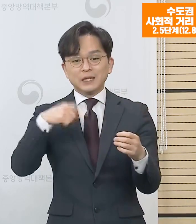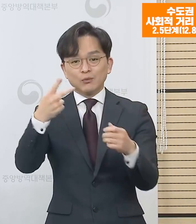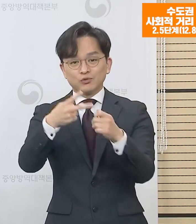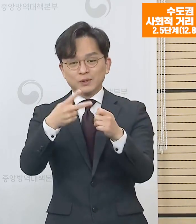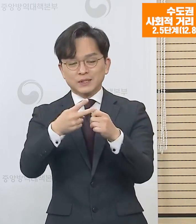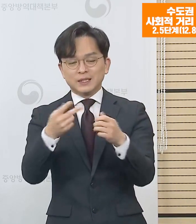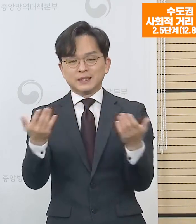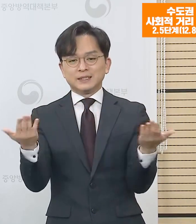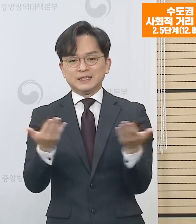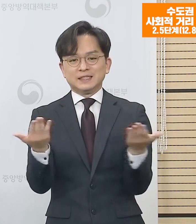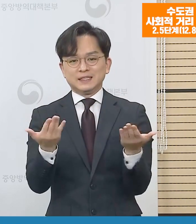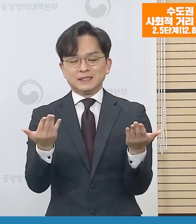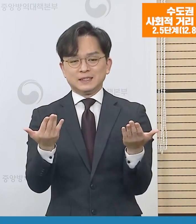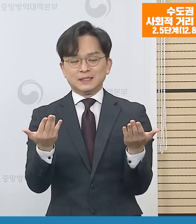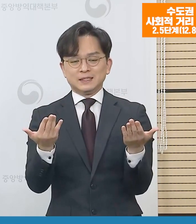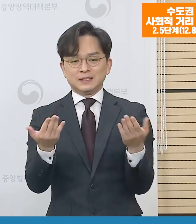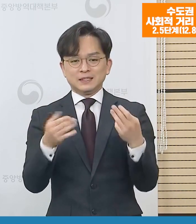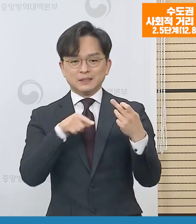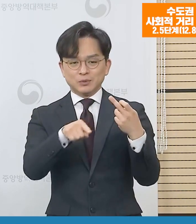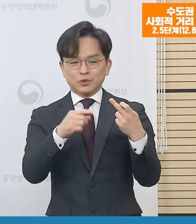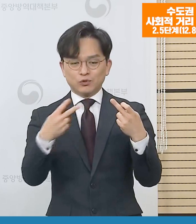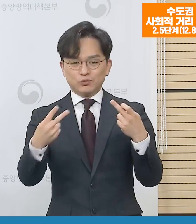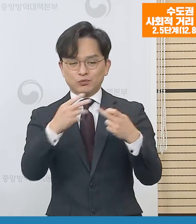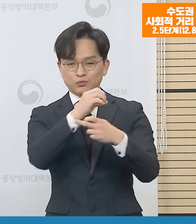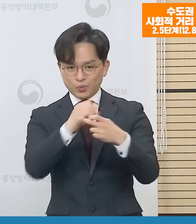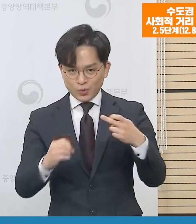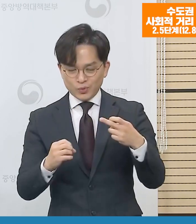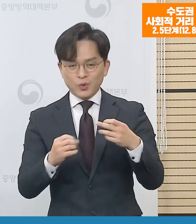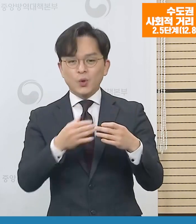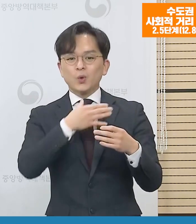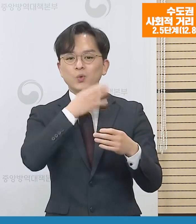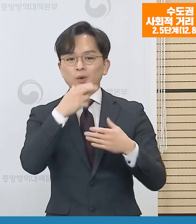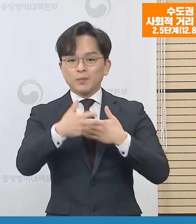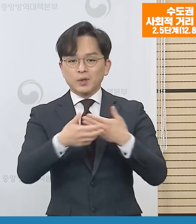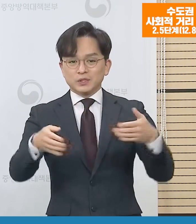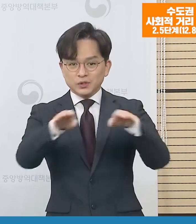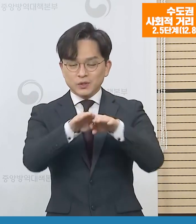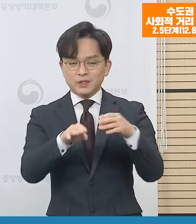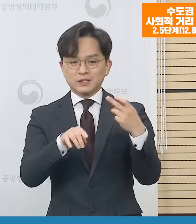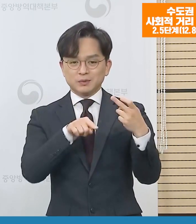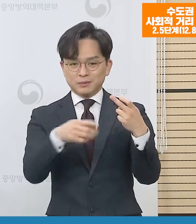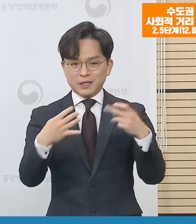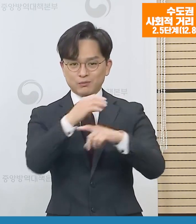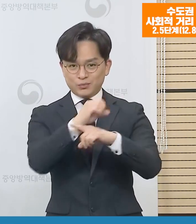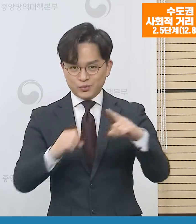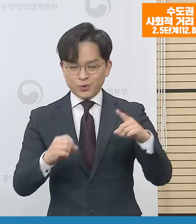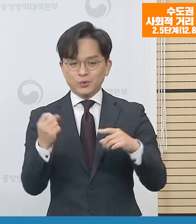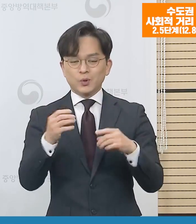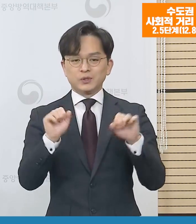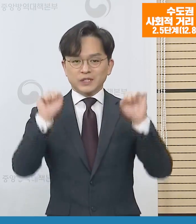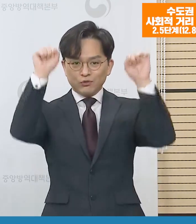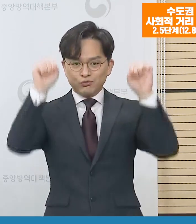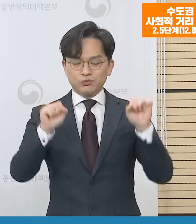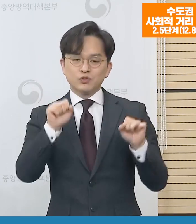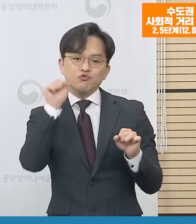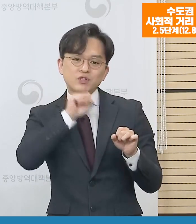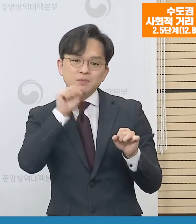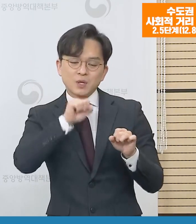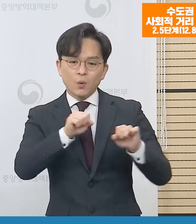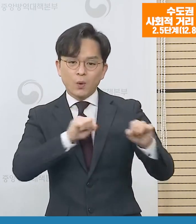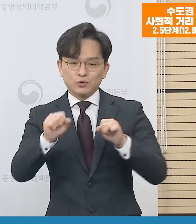노출이 12.9%, 그리고 요양병원 시설이 12.4%, 그리고 체육,